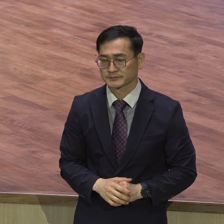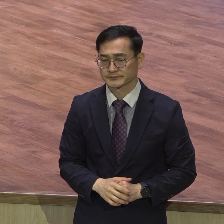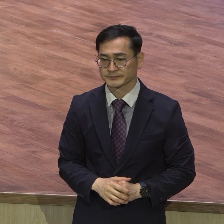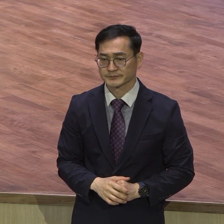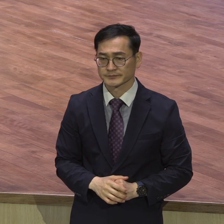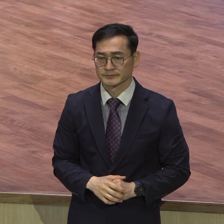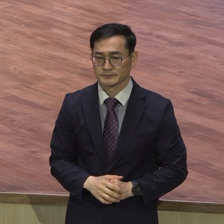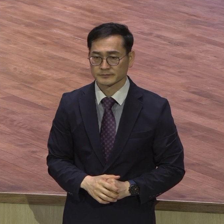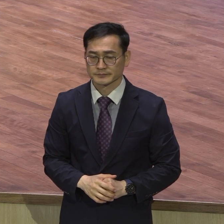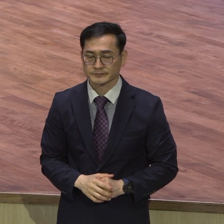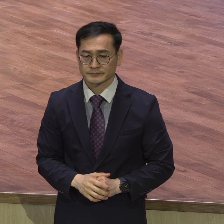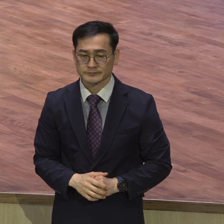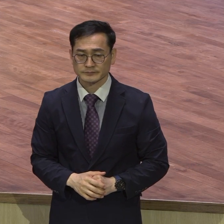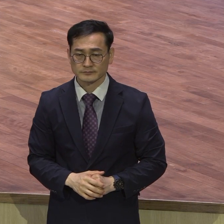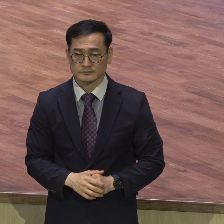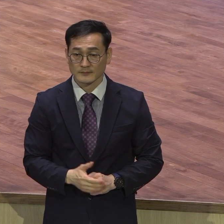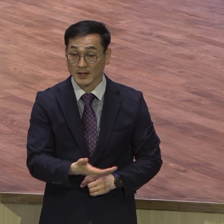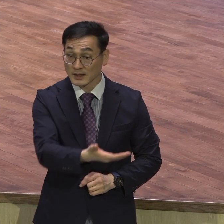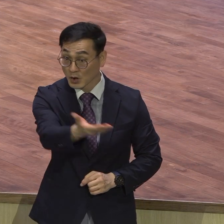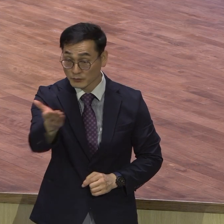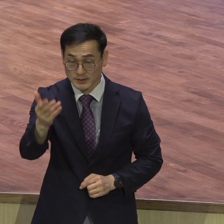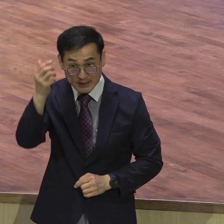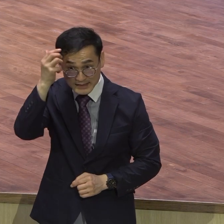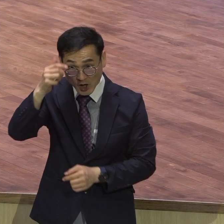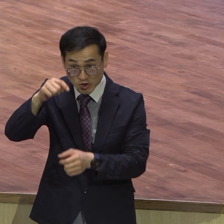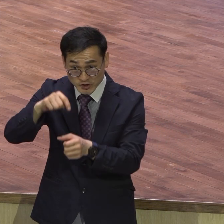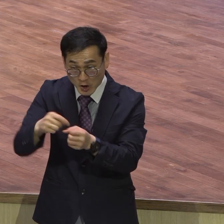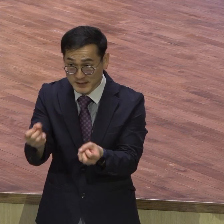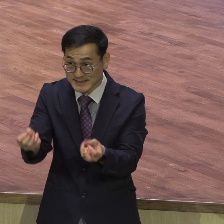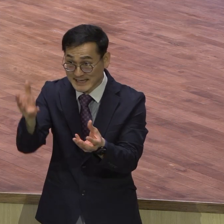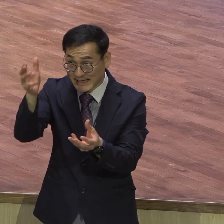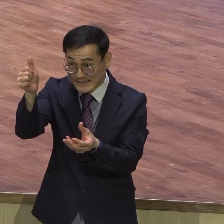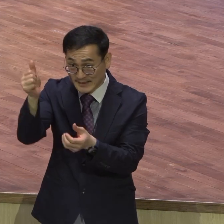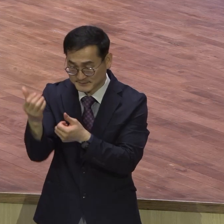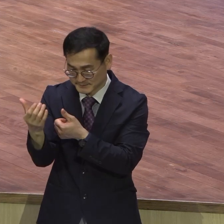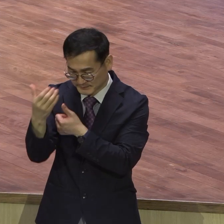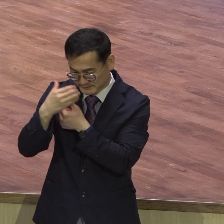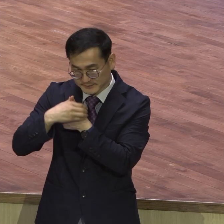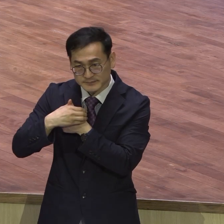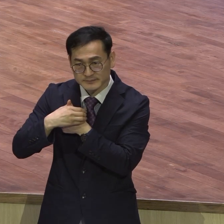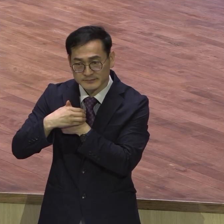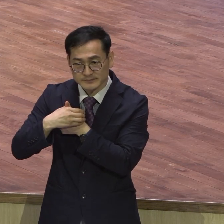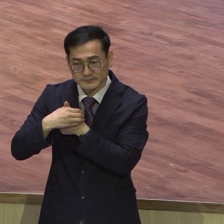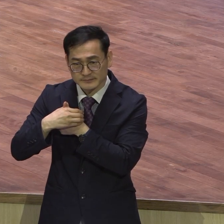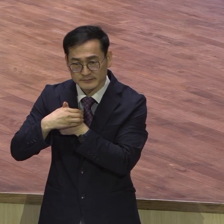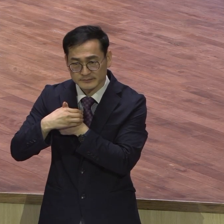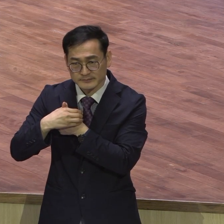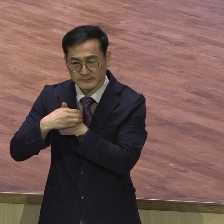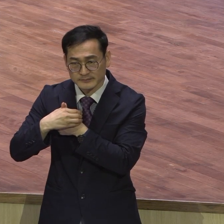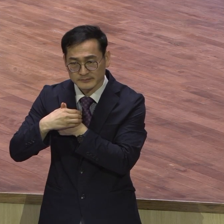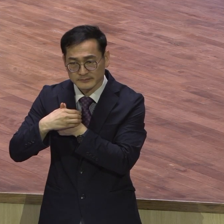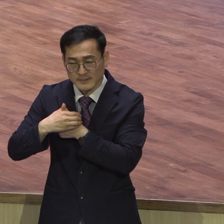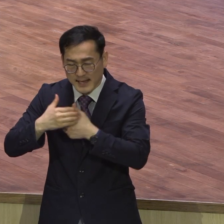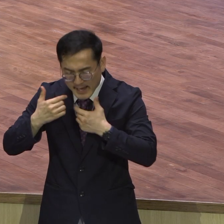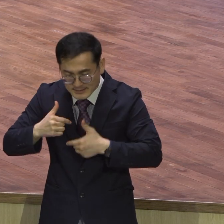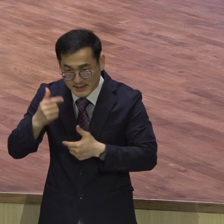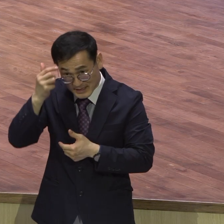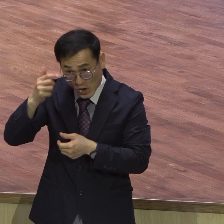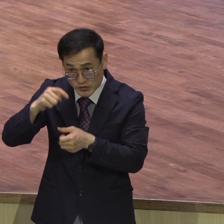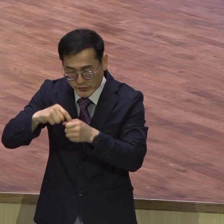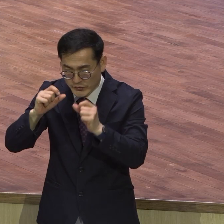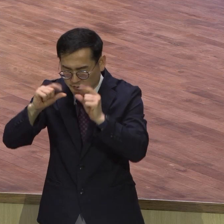우리 영계의 모든 성도들 영적 제사장이라는 이 변화된 신분의식을 가지고 늘 영적으로